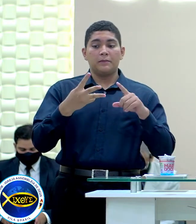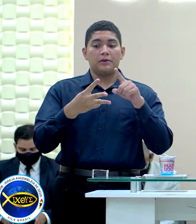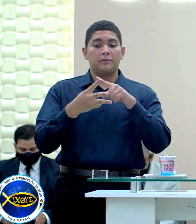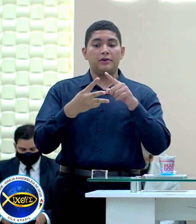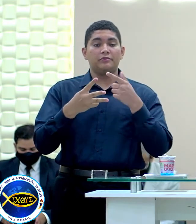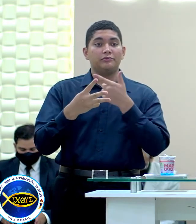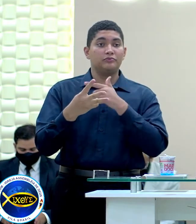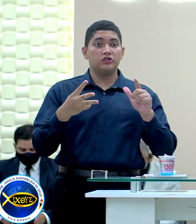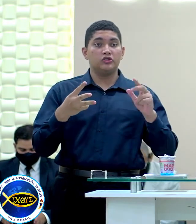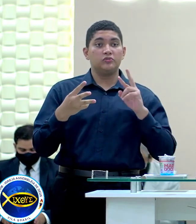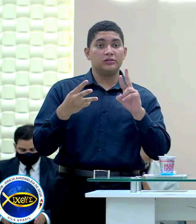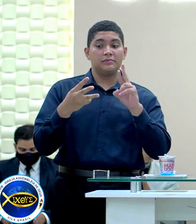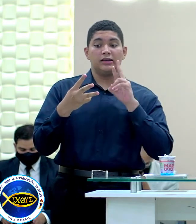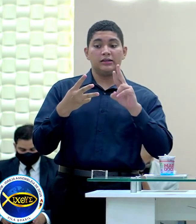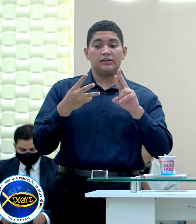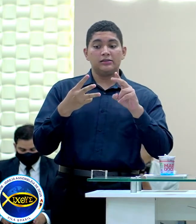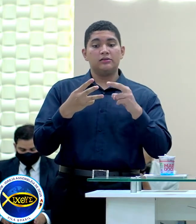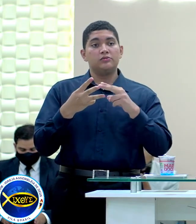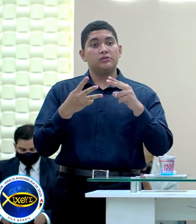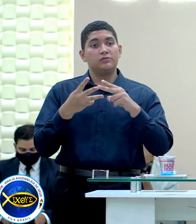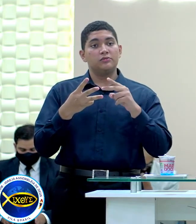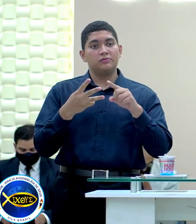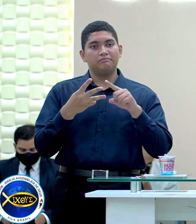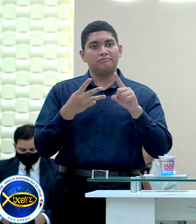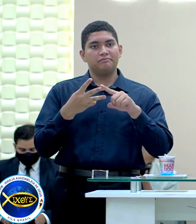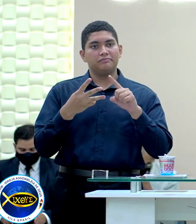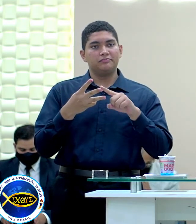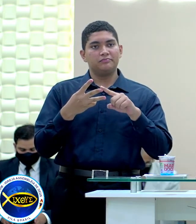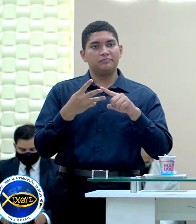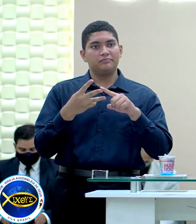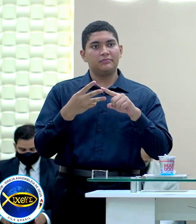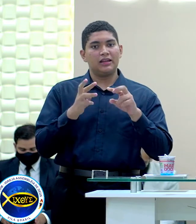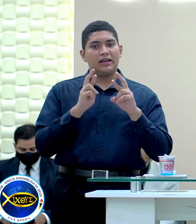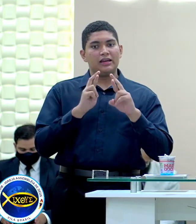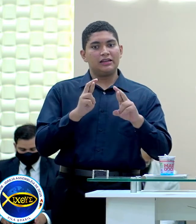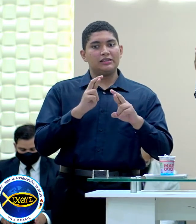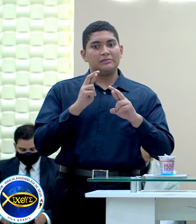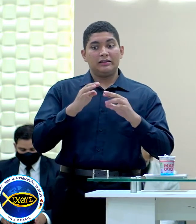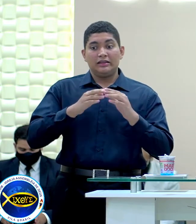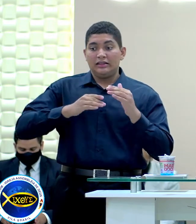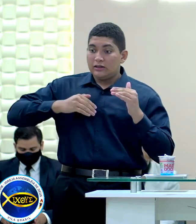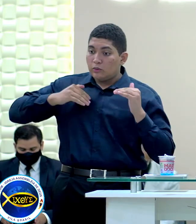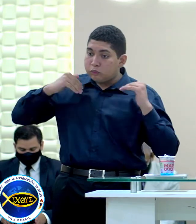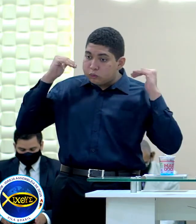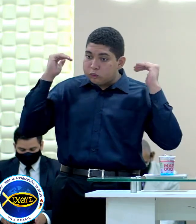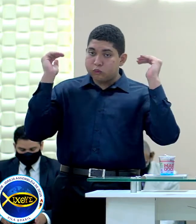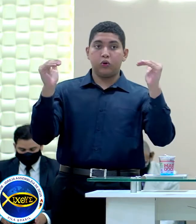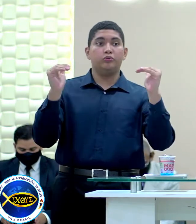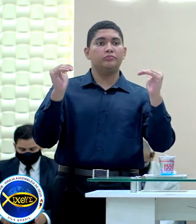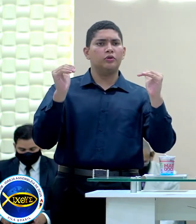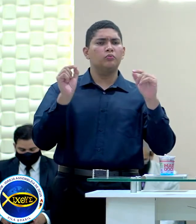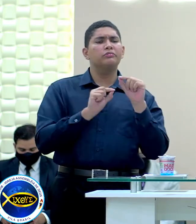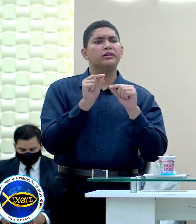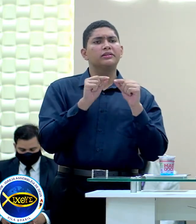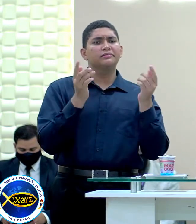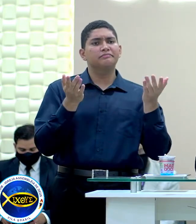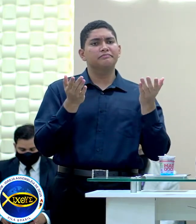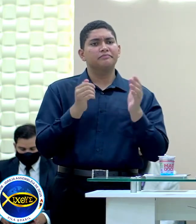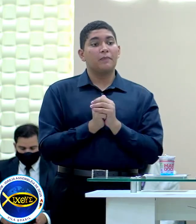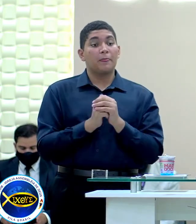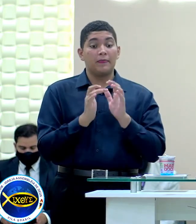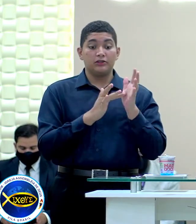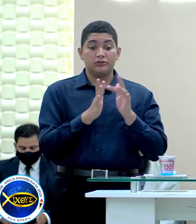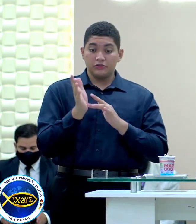desesperança. O segundo, era a esperança demasiada. O que é isso, pastor? Jesus